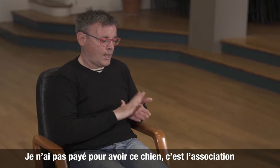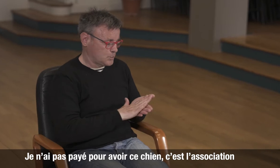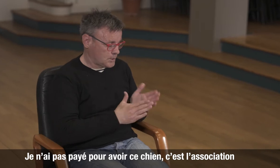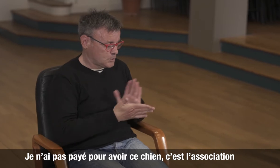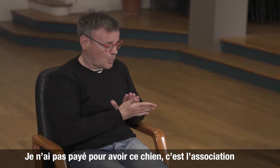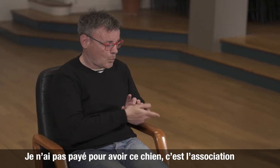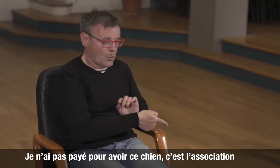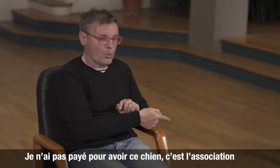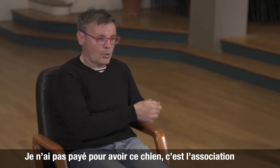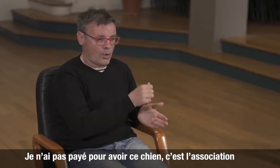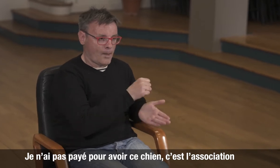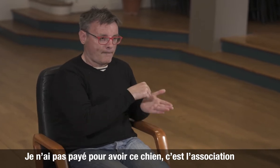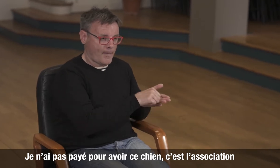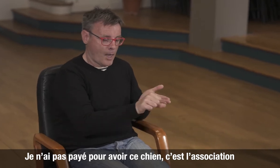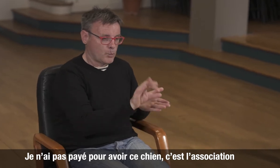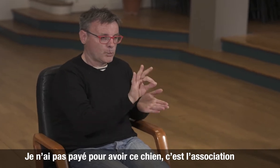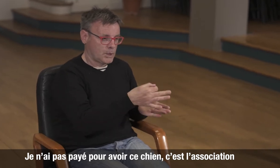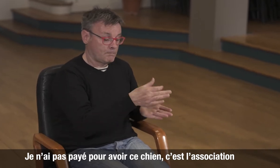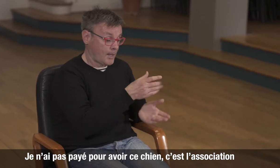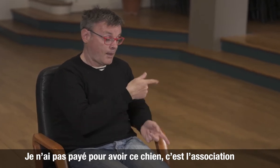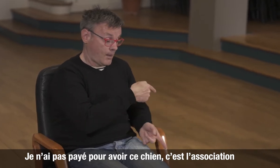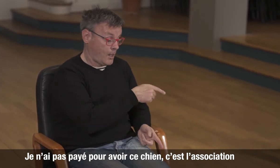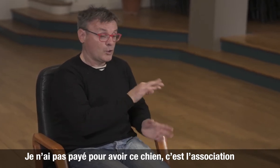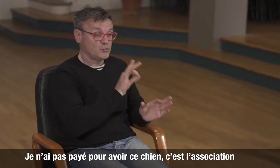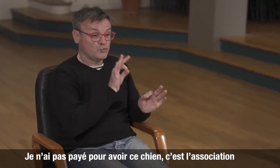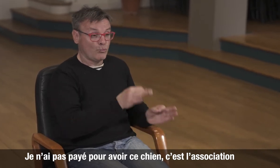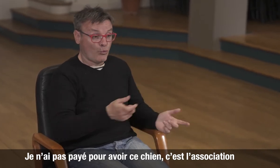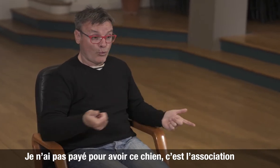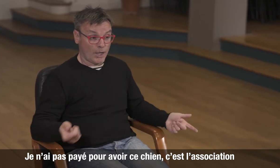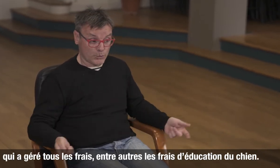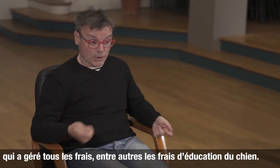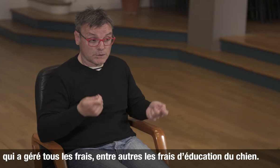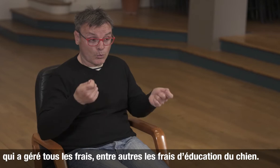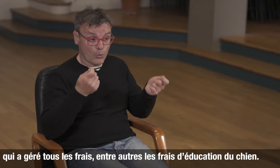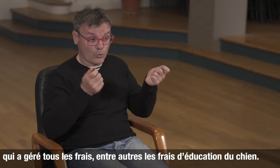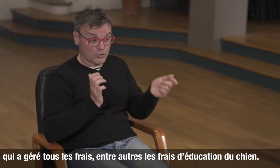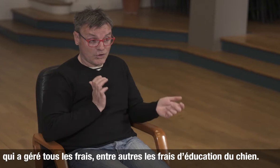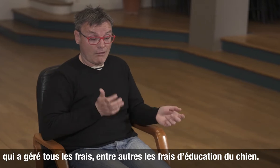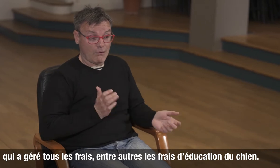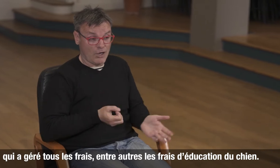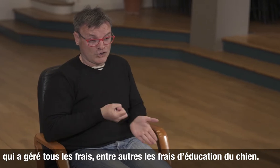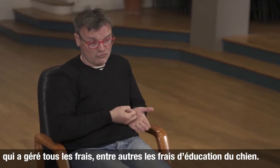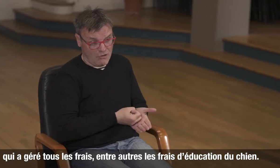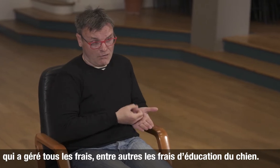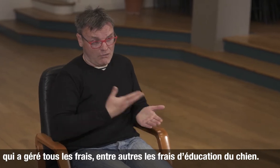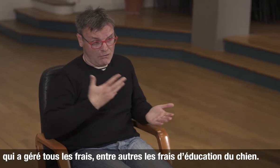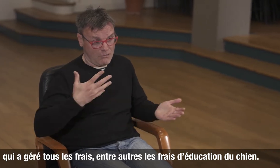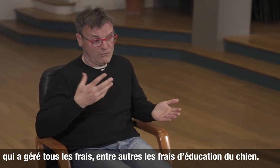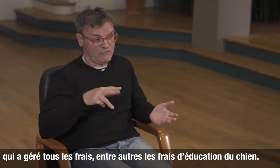Donc, je n pas payé pour avoir ce chien. C'est l'association qui a géré tous les frais. Entre autres,